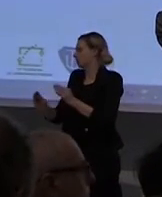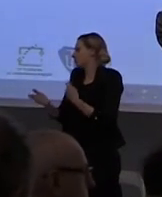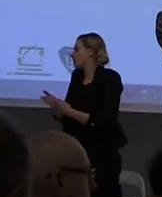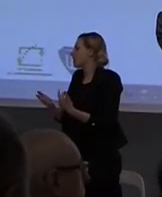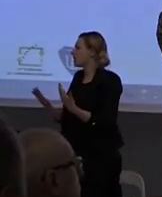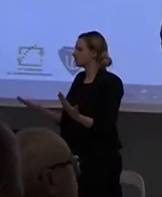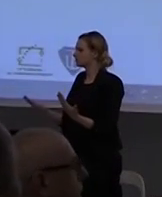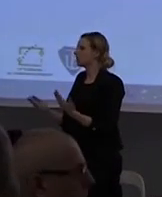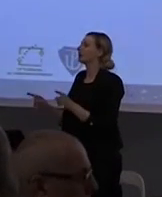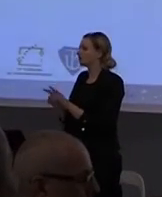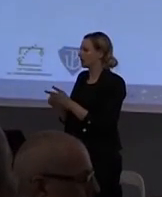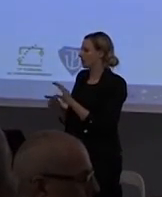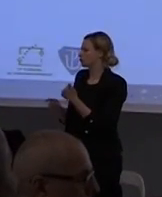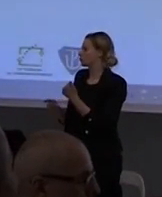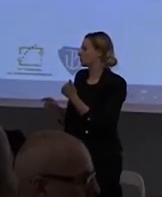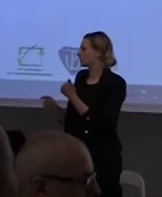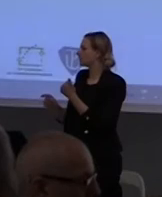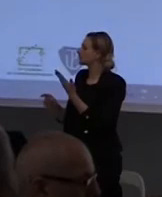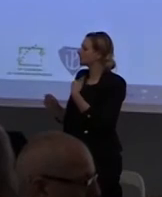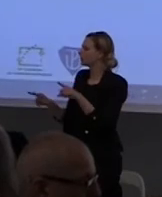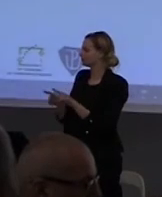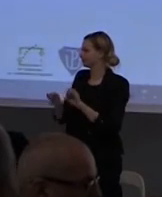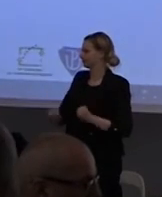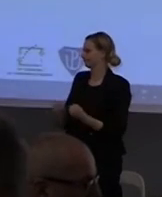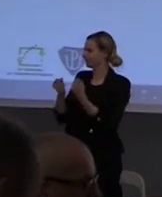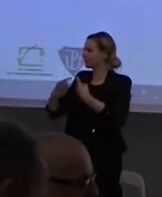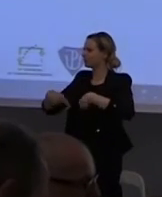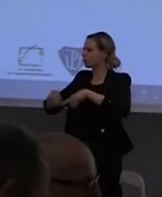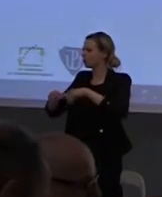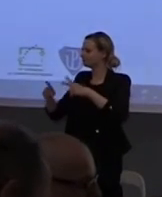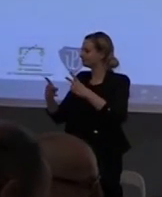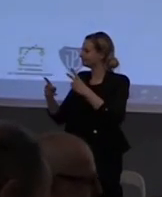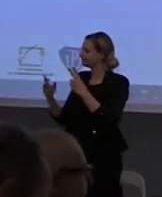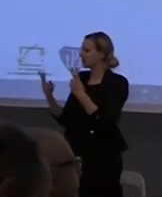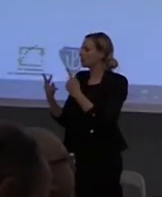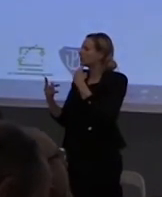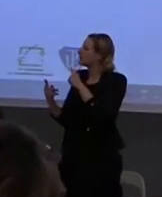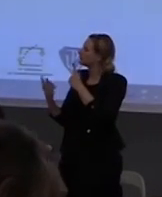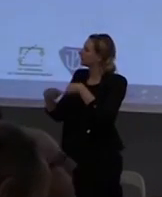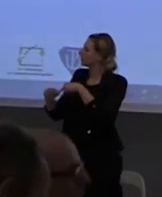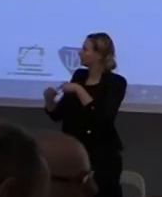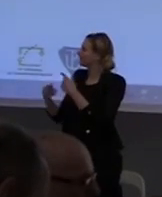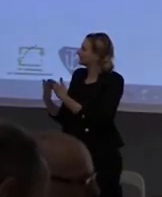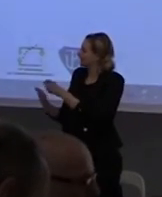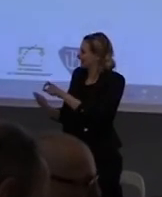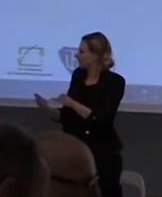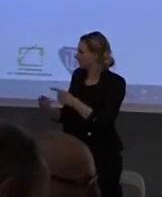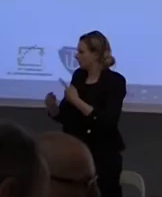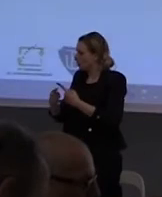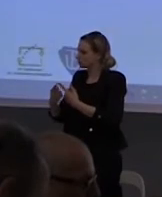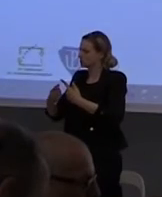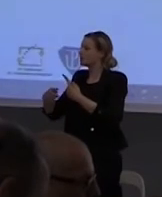S samostatným ještě specifikem bylo potom vytvoření vzdělávacích nabídek pro asistenty pedagoga.